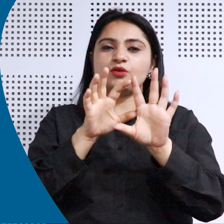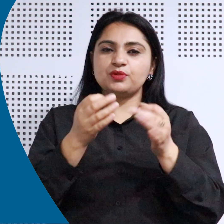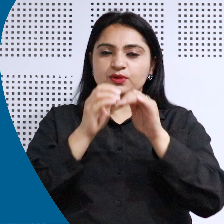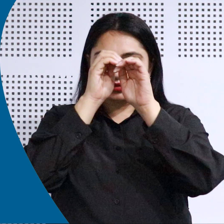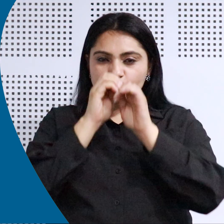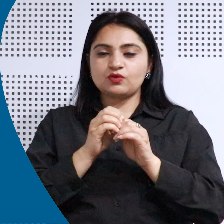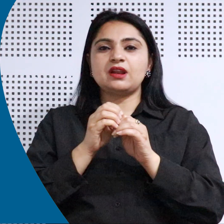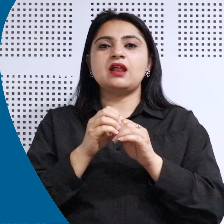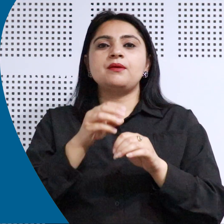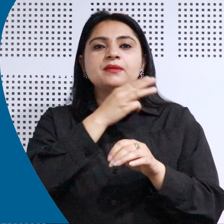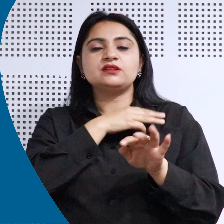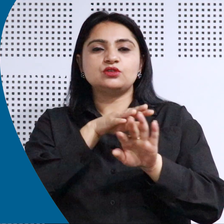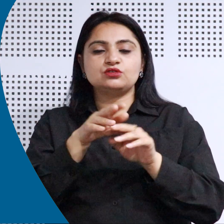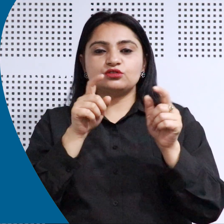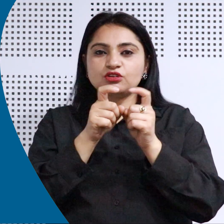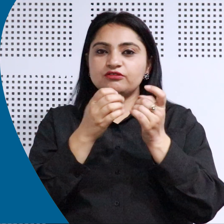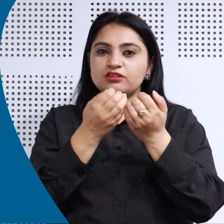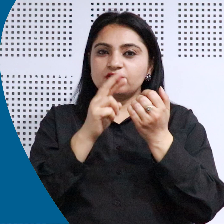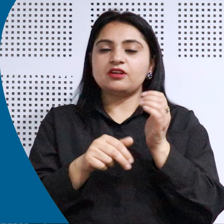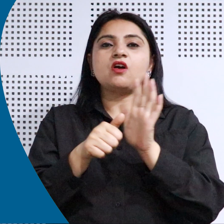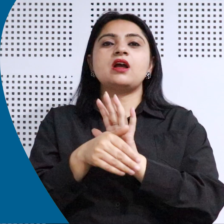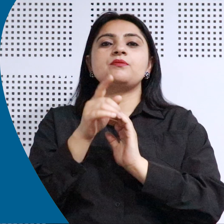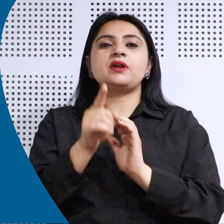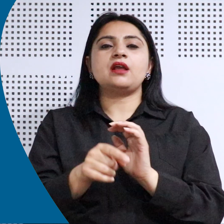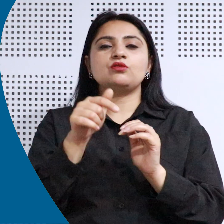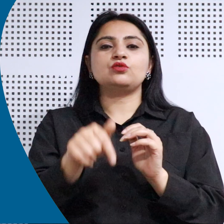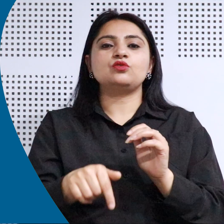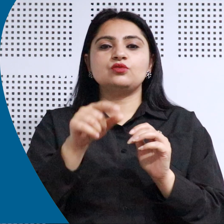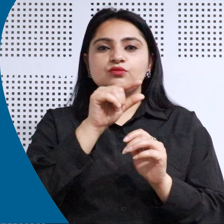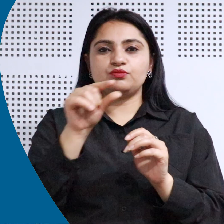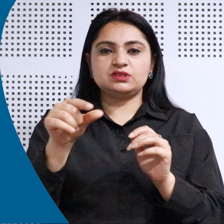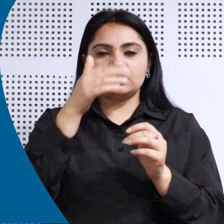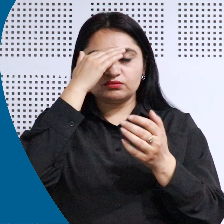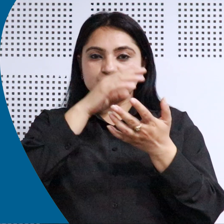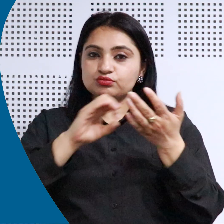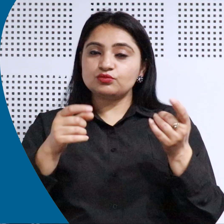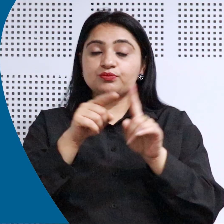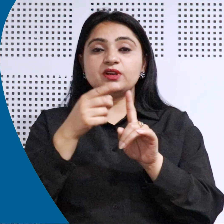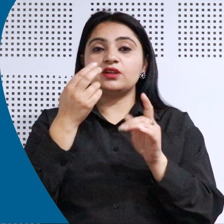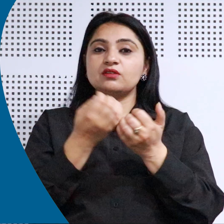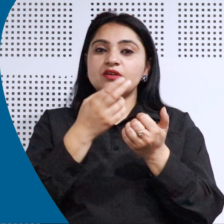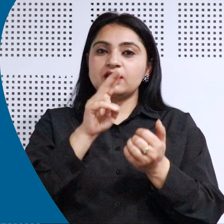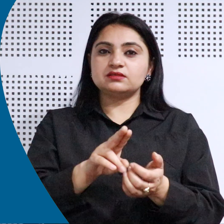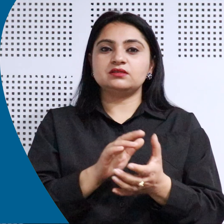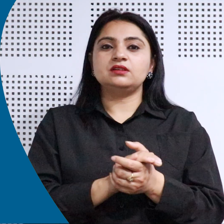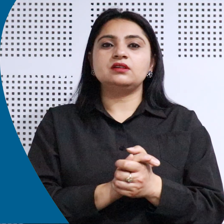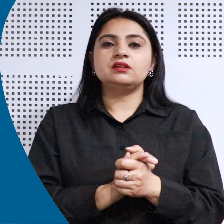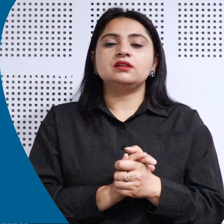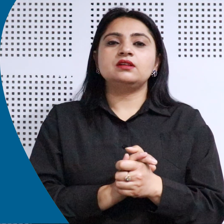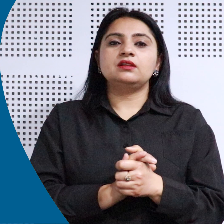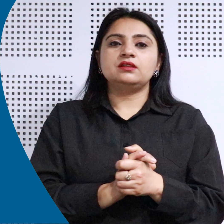सरोकारपालासँग छलफल गरेर चाहिँ अगाडि बढायौँ। अगाडि बढाए कयौँ विषयहरू चाहिँ तपाईँ समस्याका समाधान पनि भएका छन्। 58 कि 60